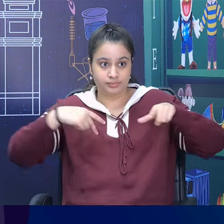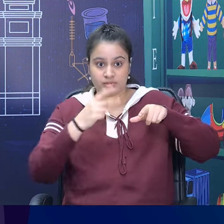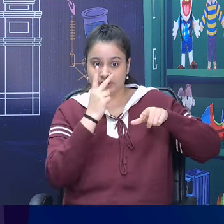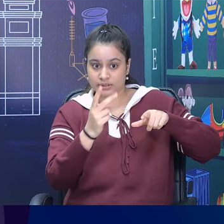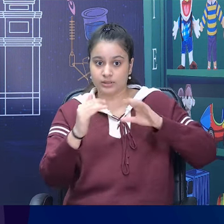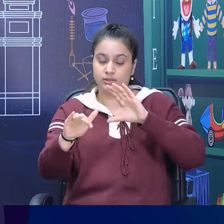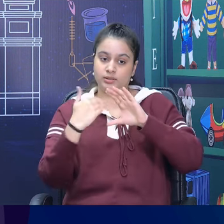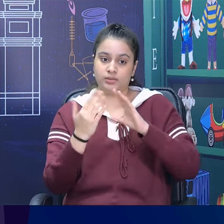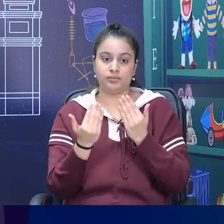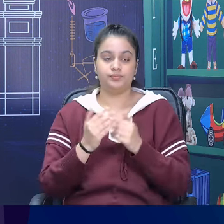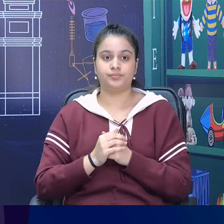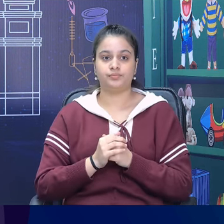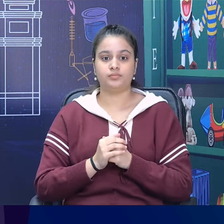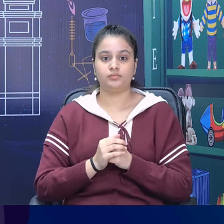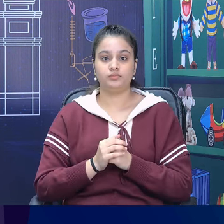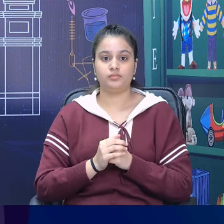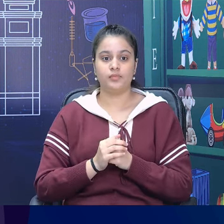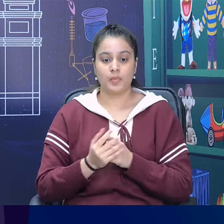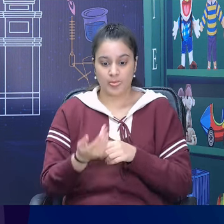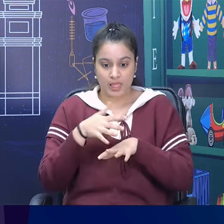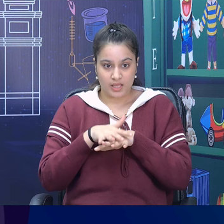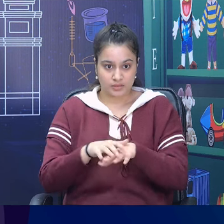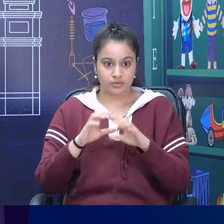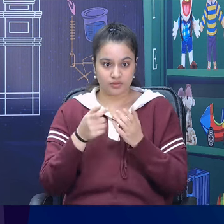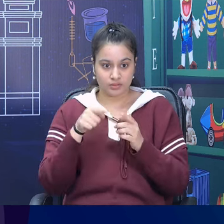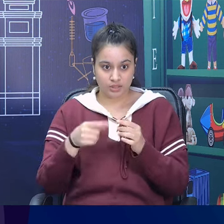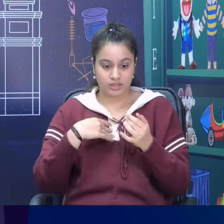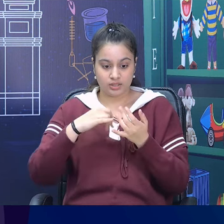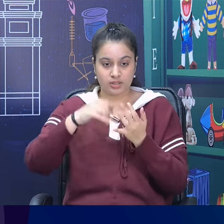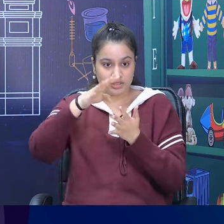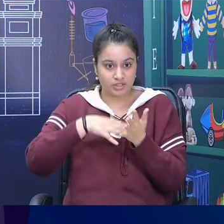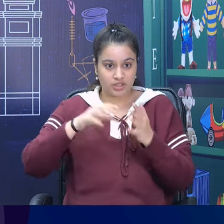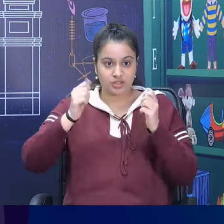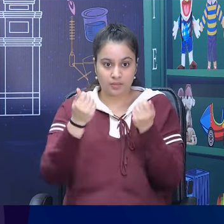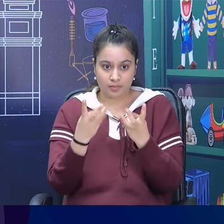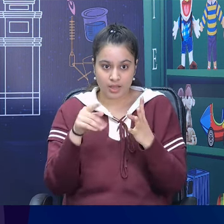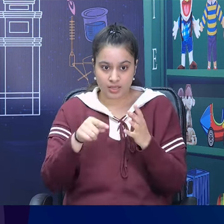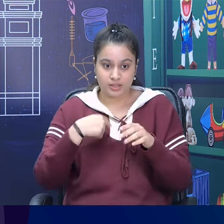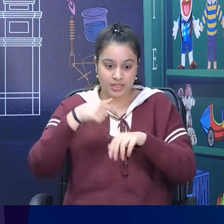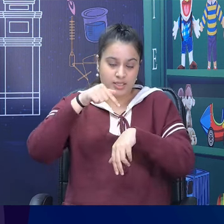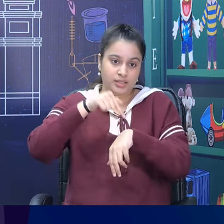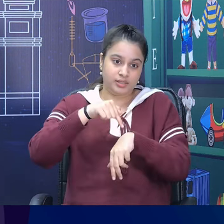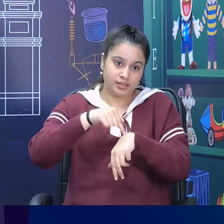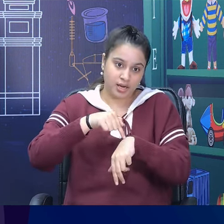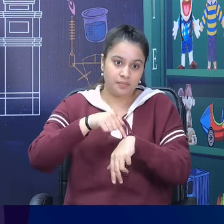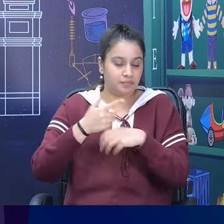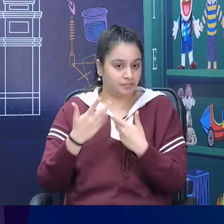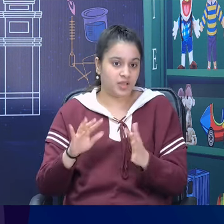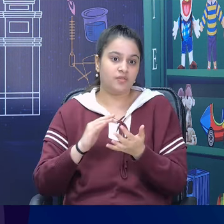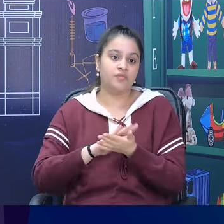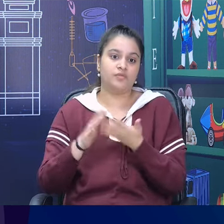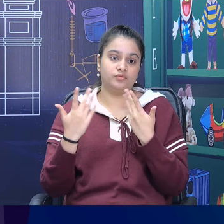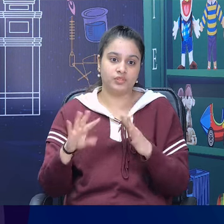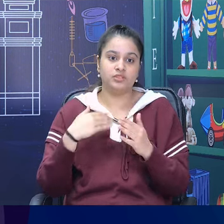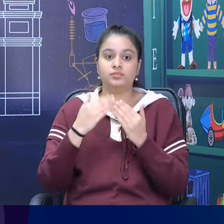dth.in पर तो समावेशी कक्षा का ये जो सत्र था मै मैथमेटिक्स का समय हो चु है कि इसको खत्म करें लेकिन मैं